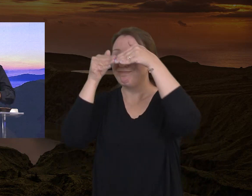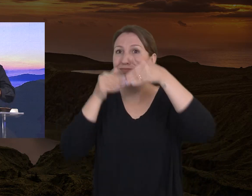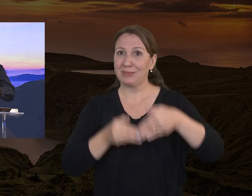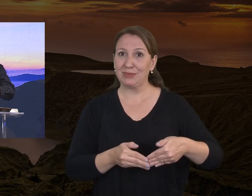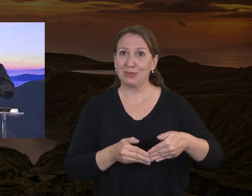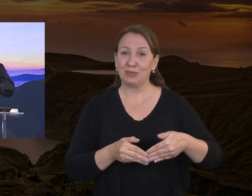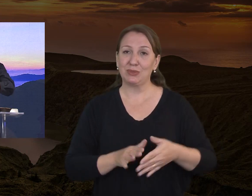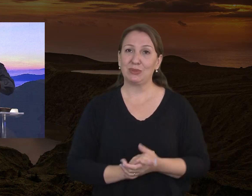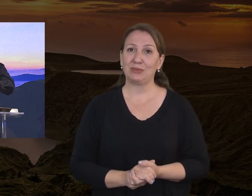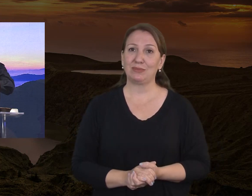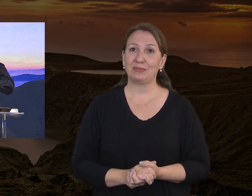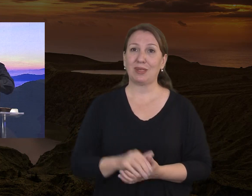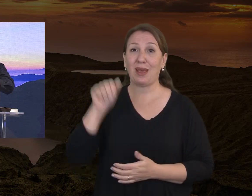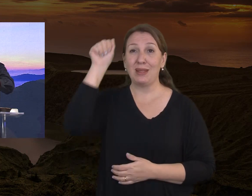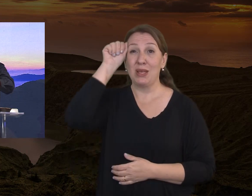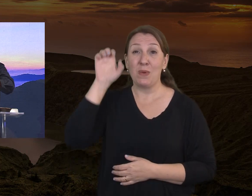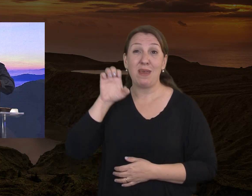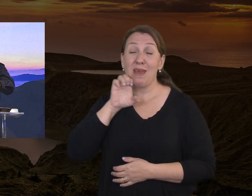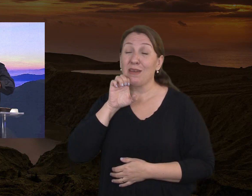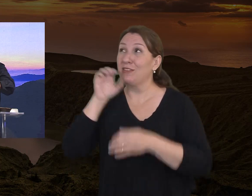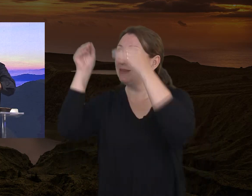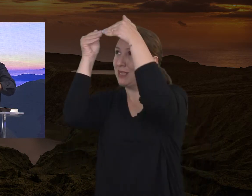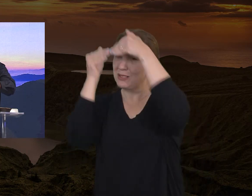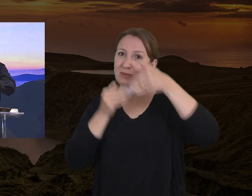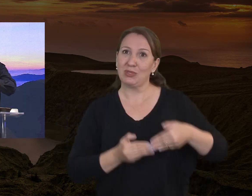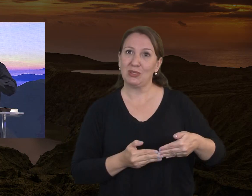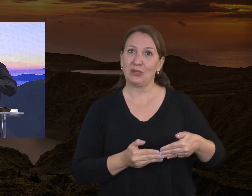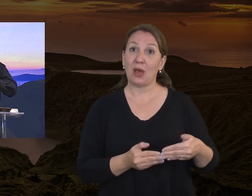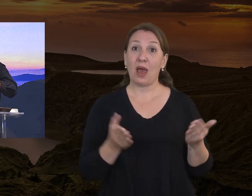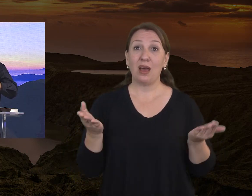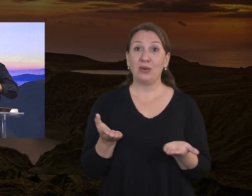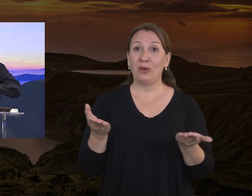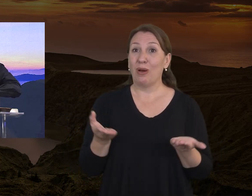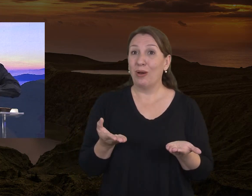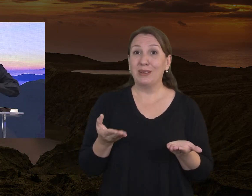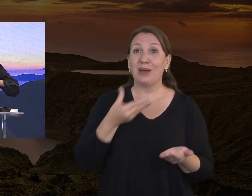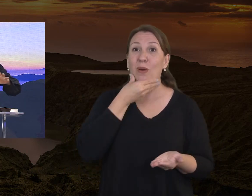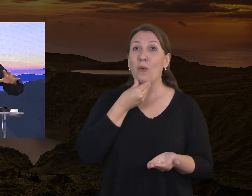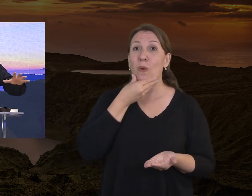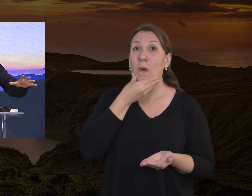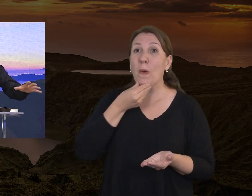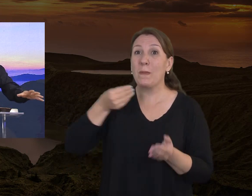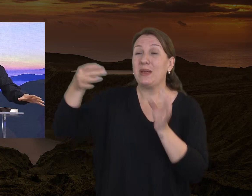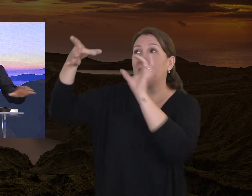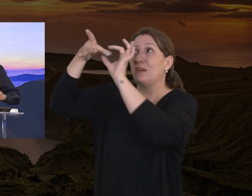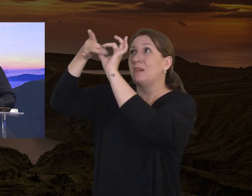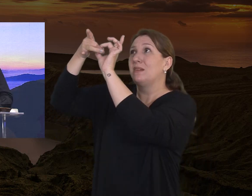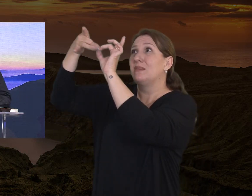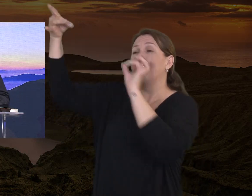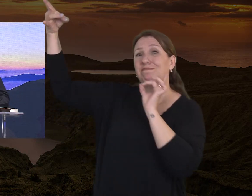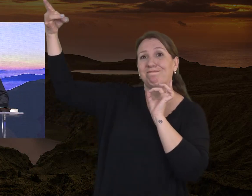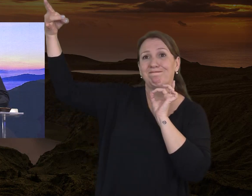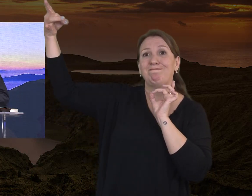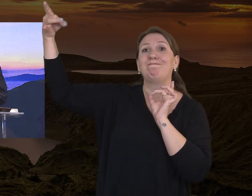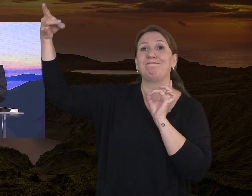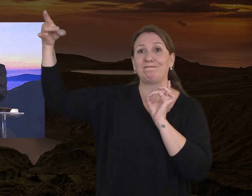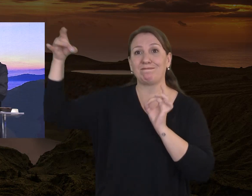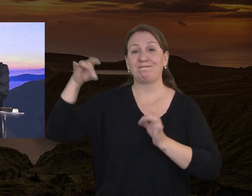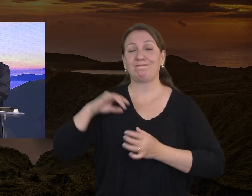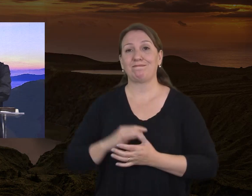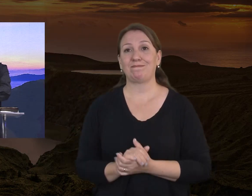Deus desconectou o homem a Deus e desconectou também toda a criação. Muito bem.